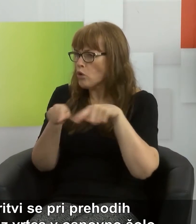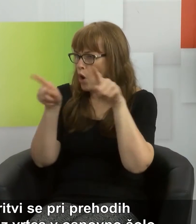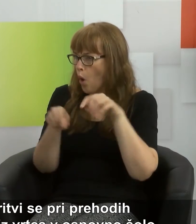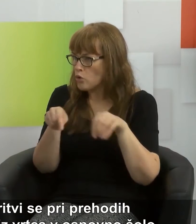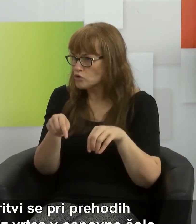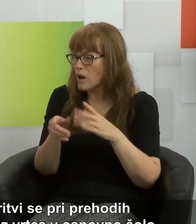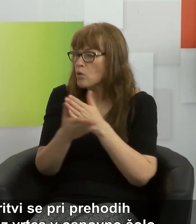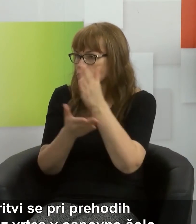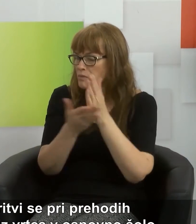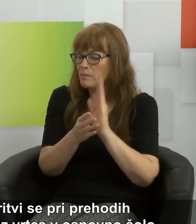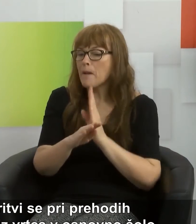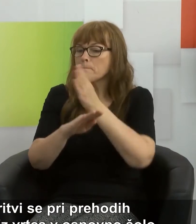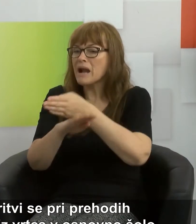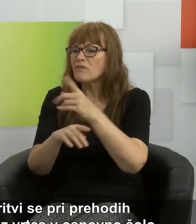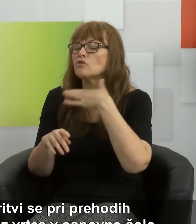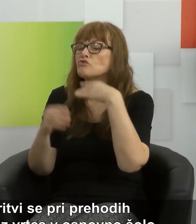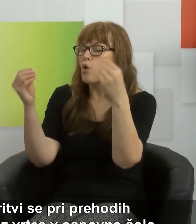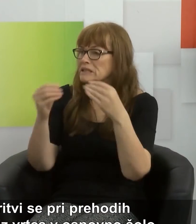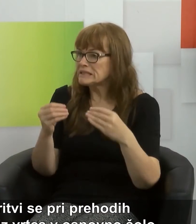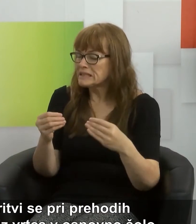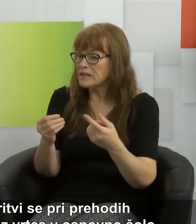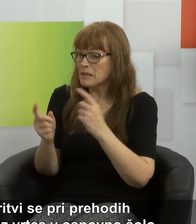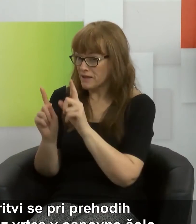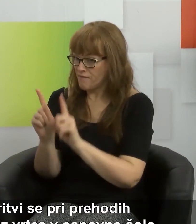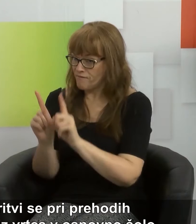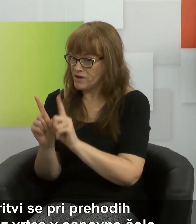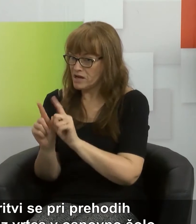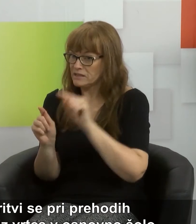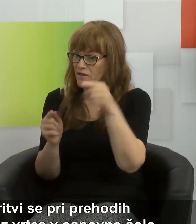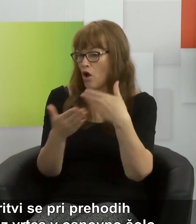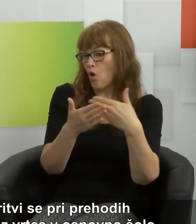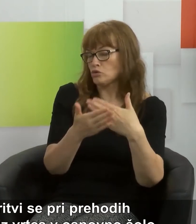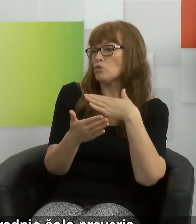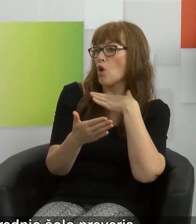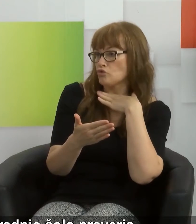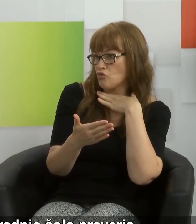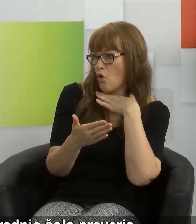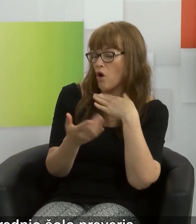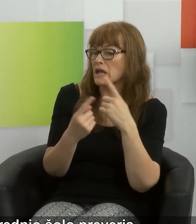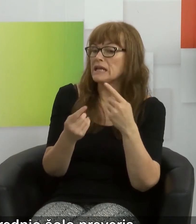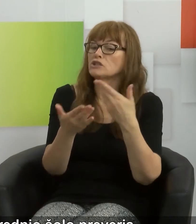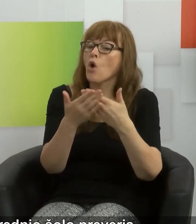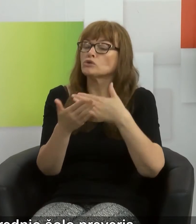pri prehodih v šolski sistem oziroma iz vrtca v osnovno šolo in iz osnovne šole v srednjo